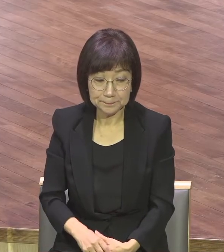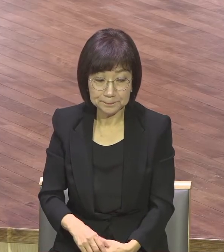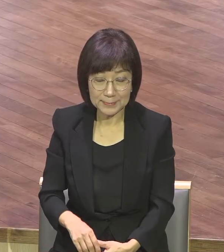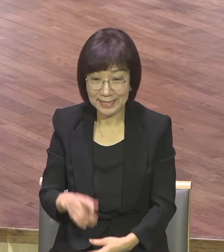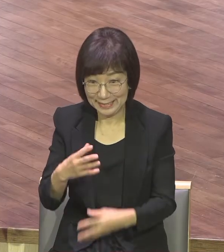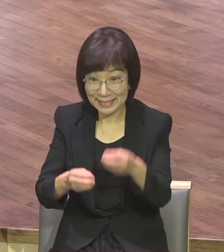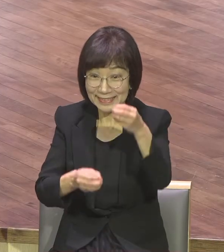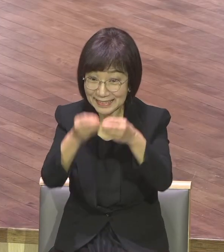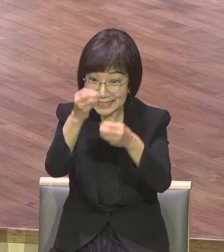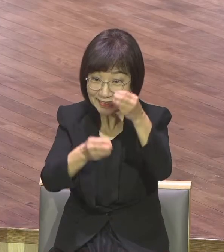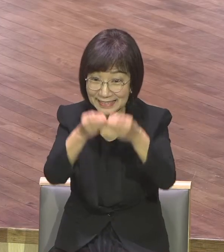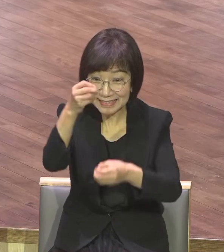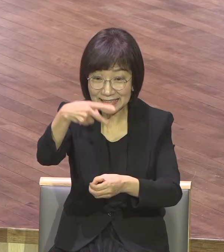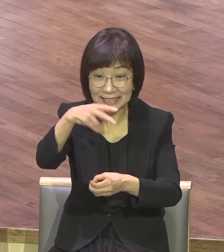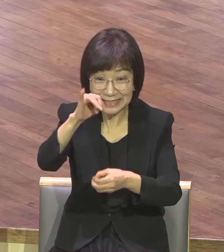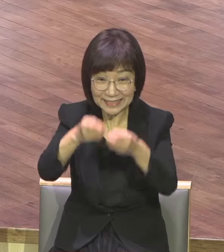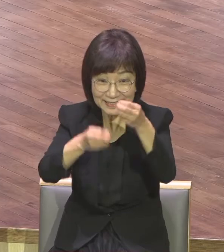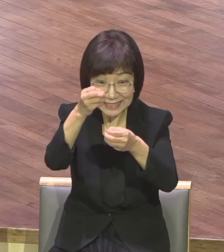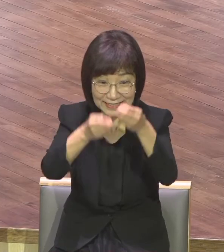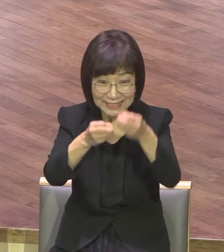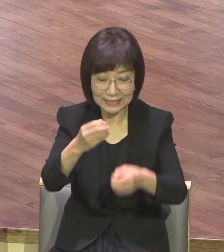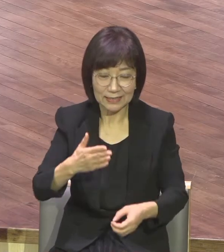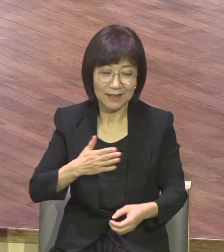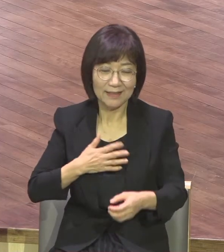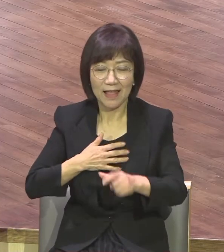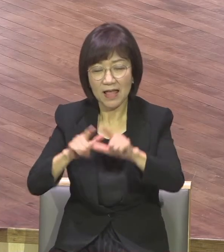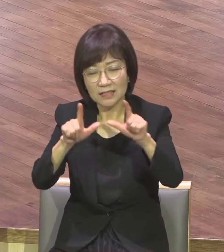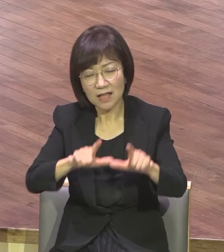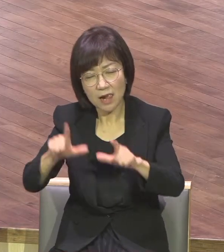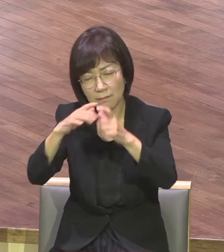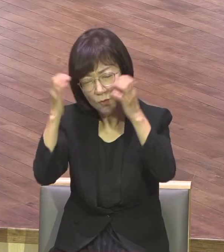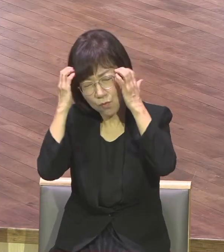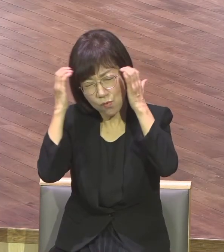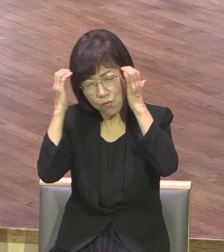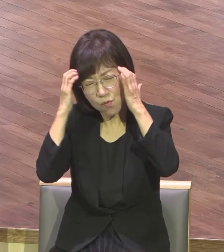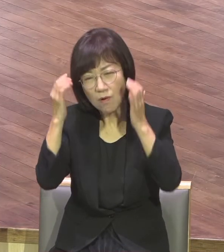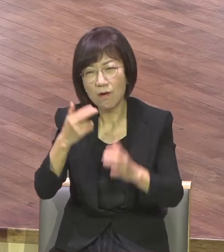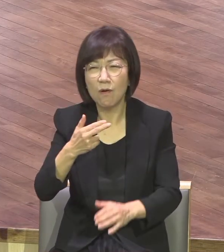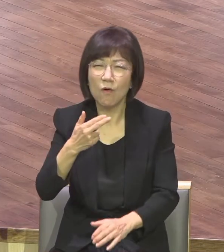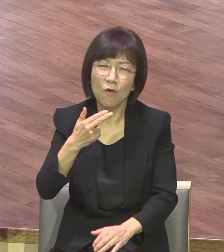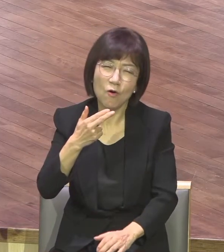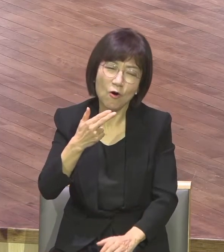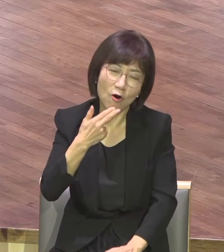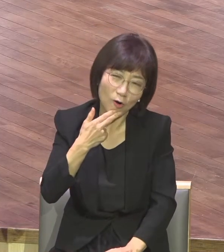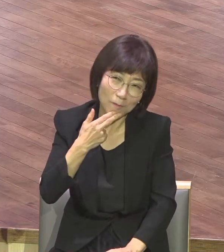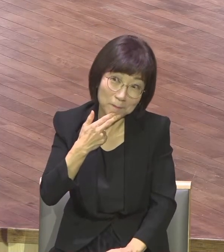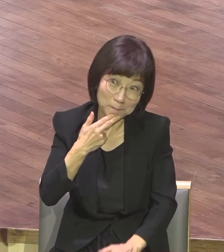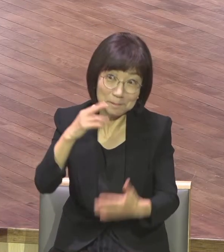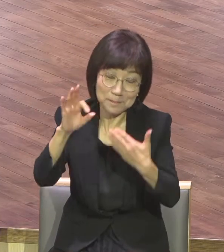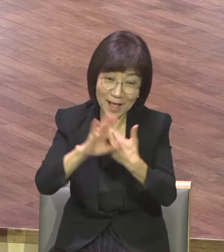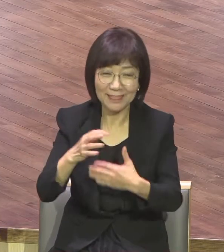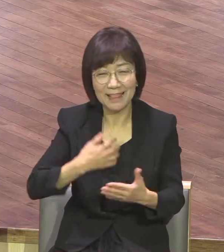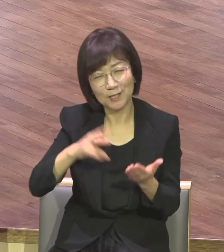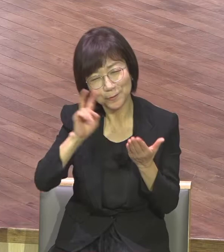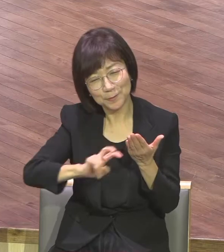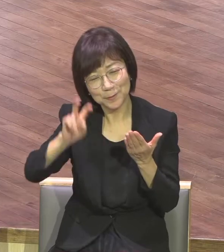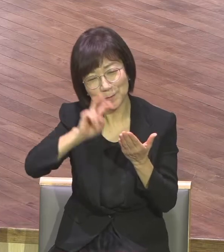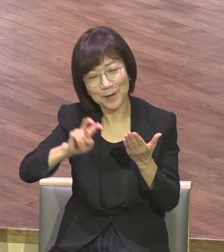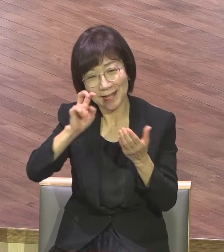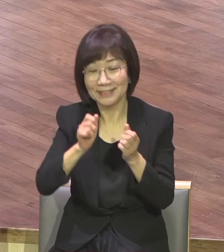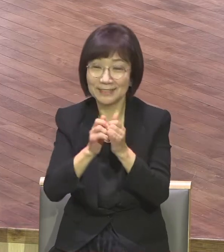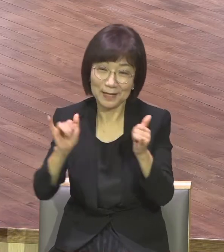시가 있어요. 내 삶에 고통만 없다면 나는 노래하는 자가 되리.